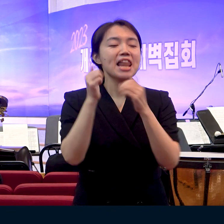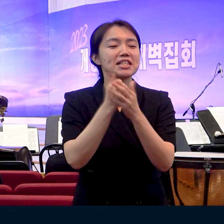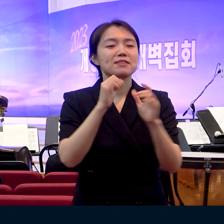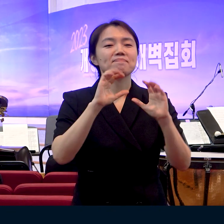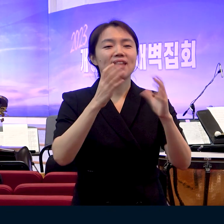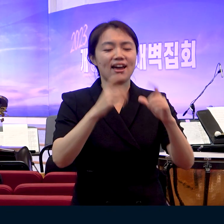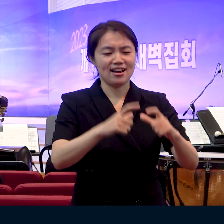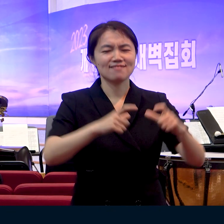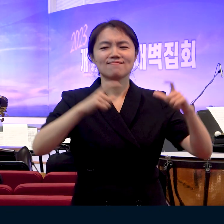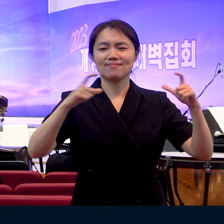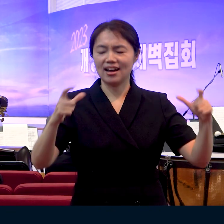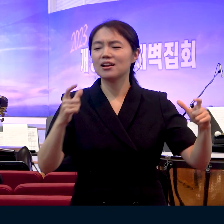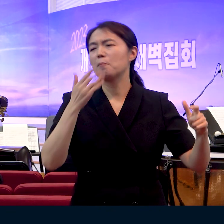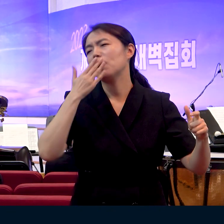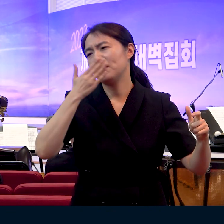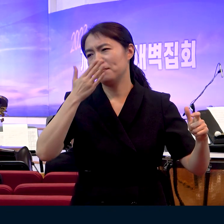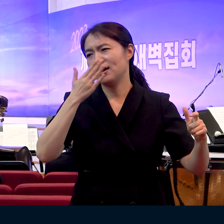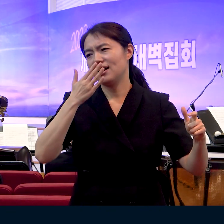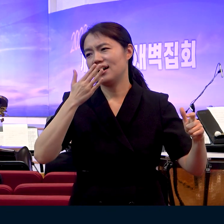것은 활짝 열려 있어요. 아직도.